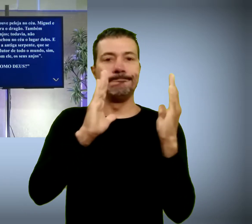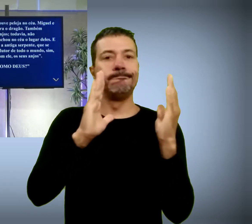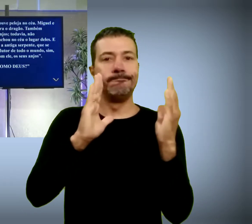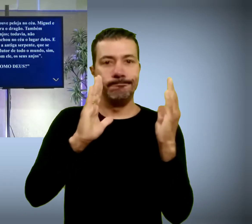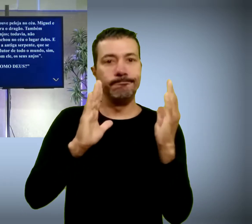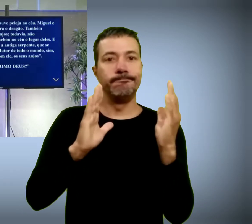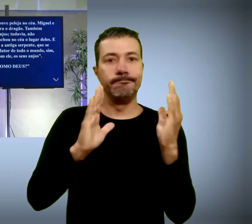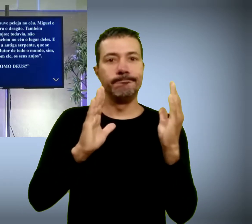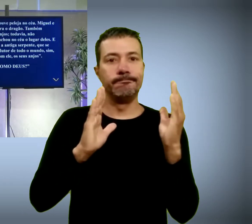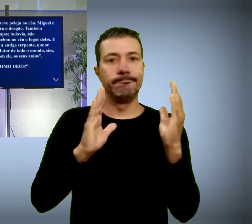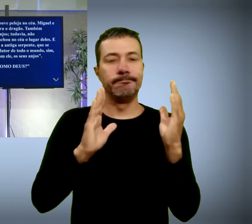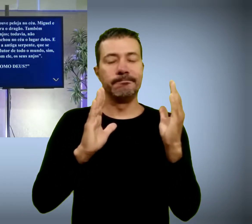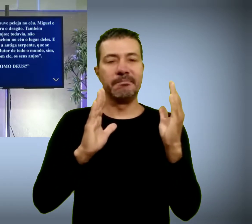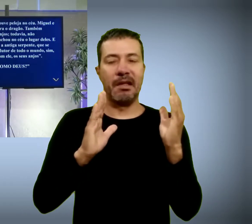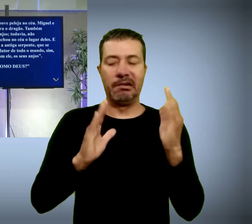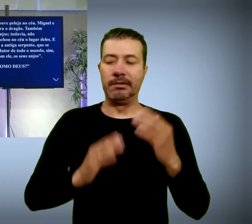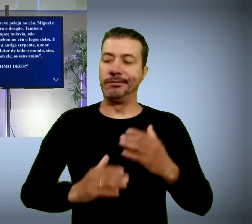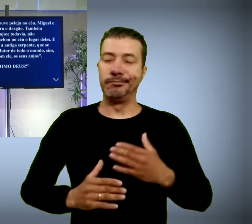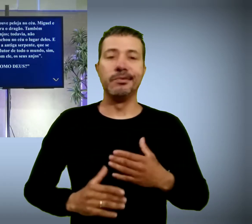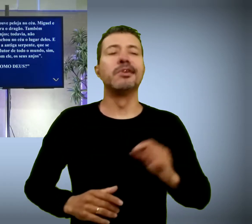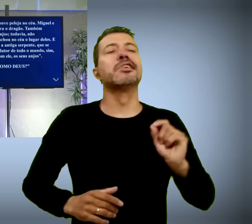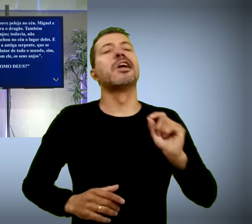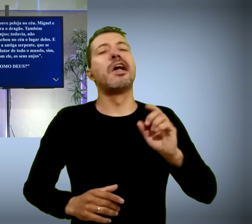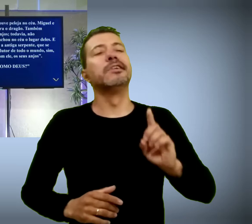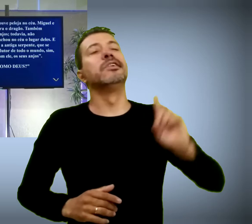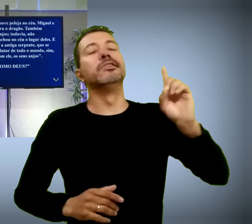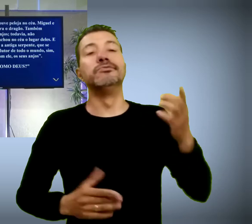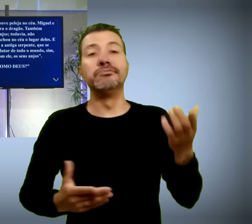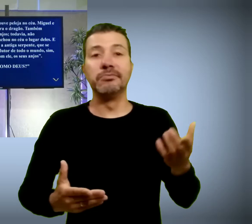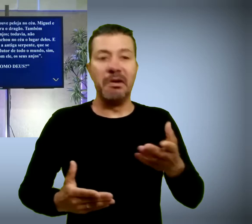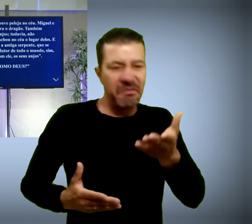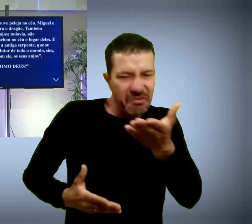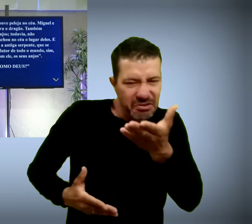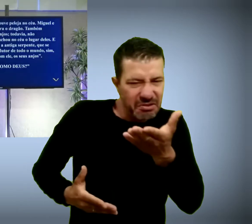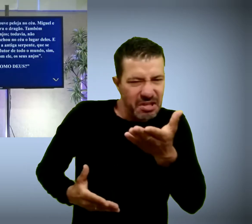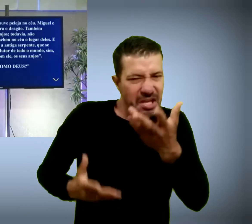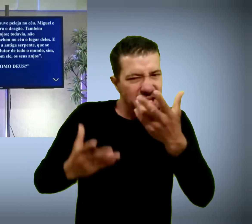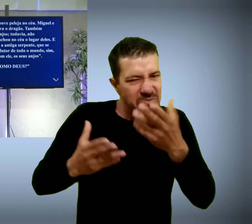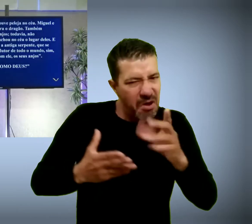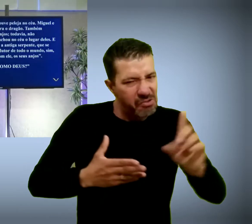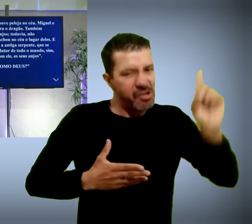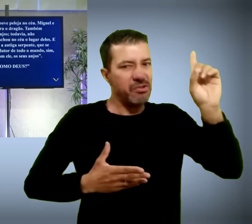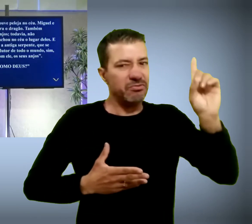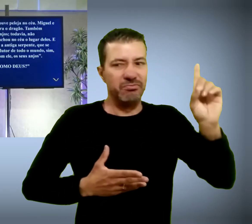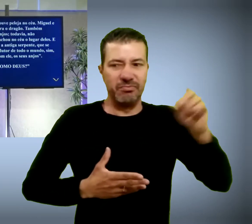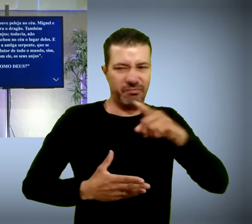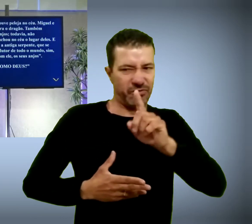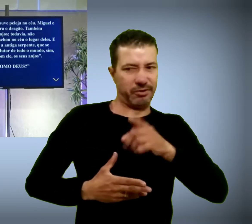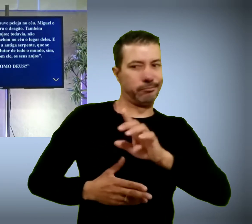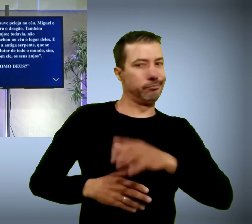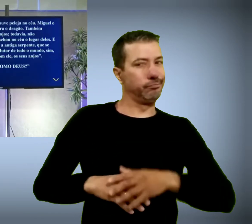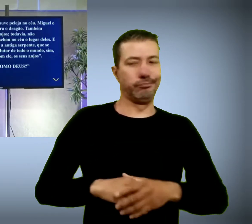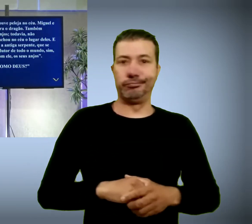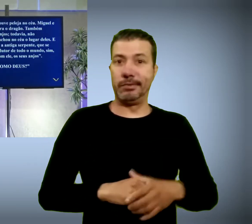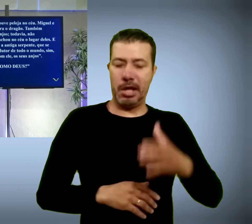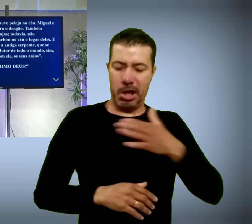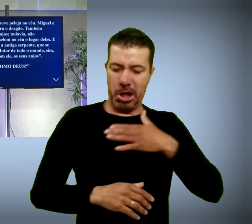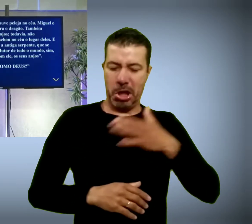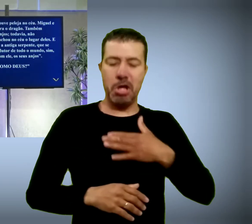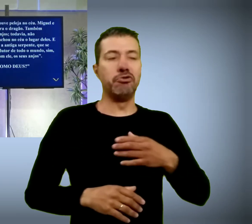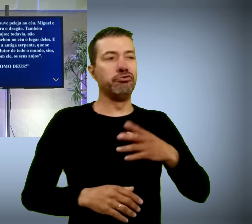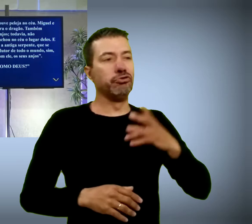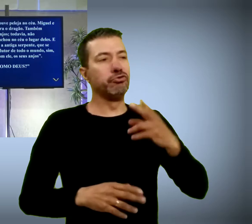espécie de ironia, dizendo assim: quem é como Deus? Você que quer ser semelhante ao Altíssimo? Não, você não. Eu